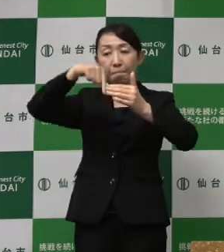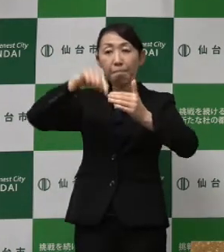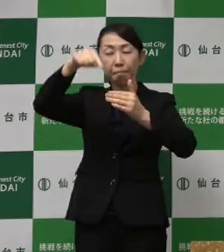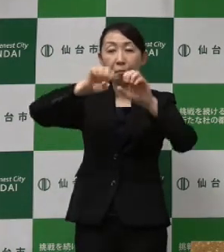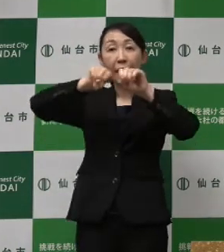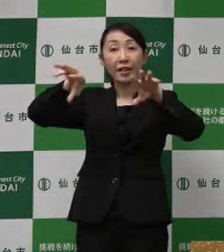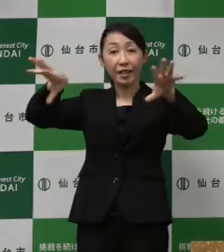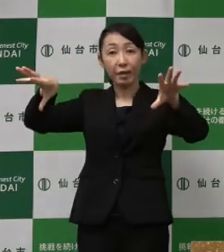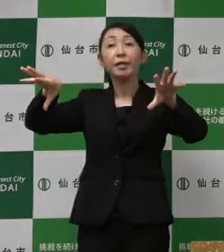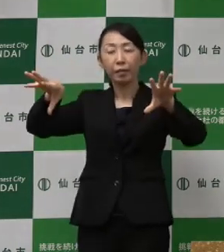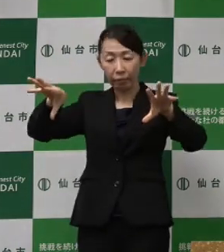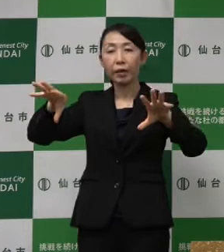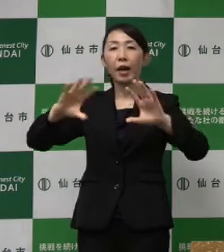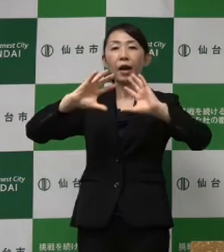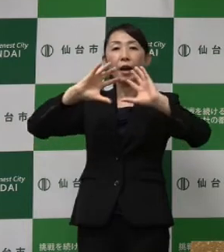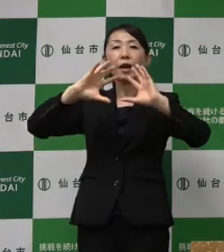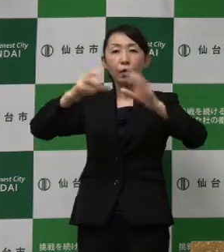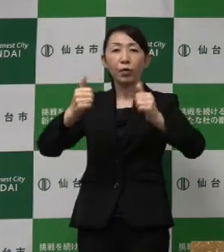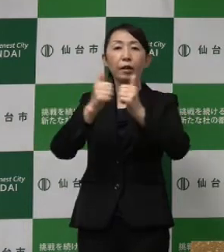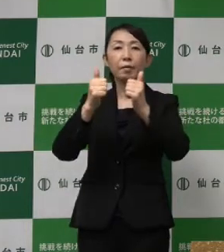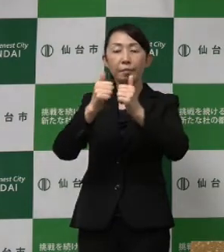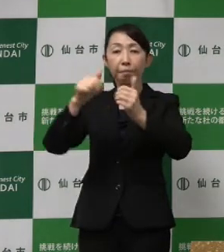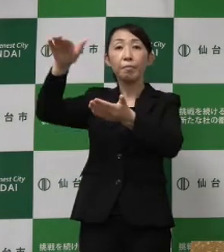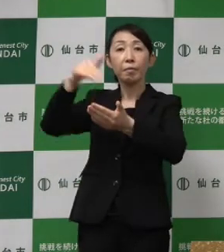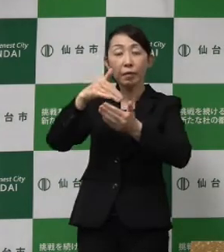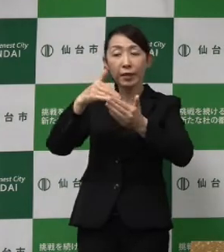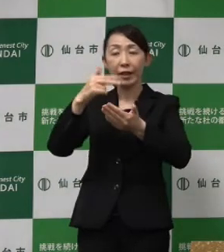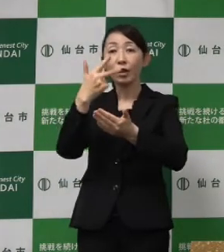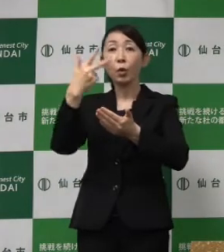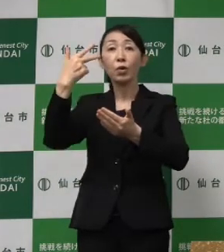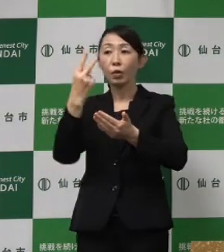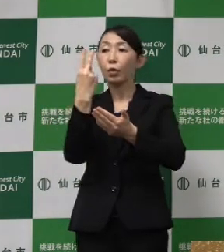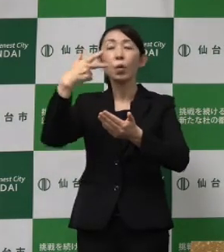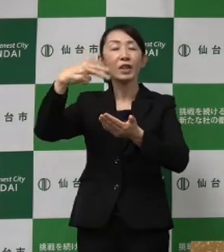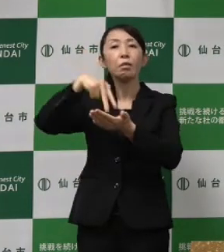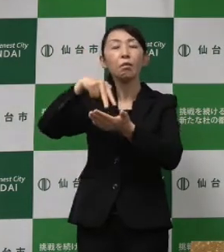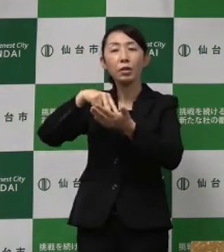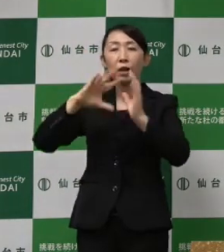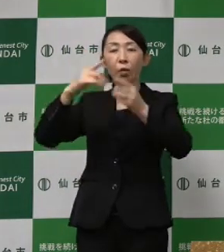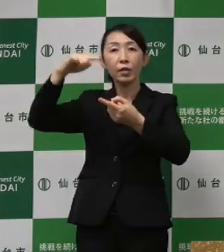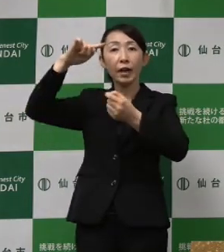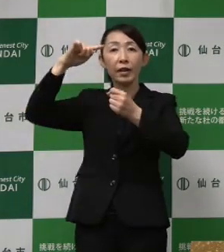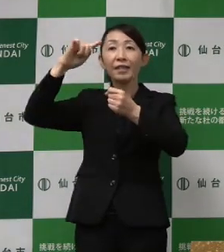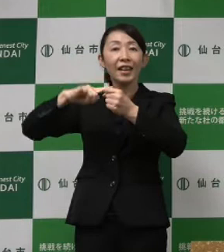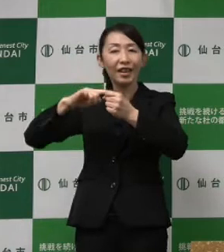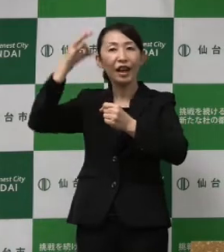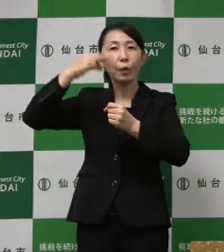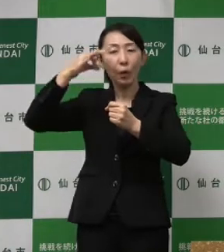ローバルマイス都市としての国際的な評価が向上し、ポストコロナにおける地域経済の回復